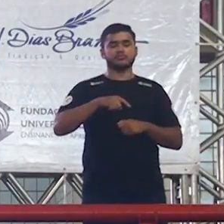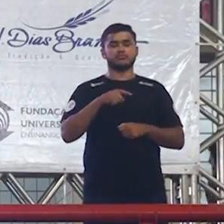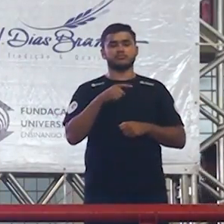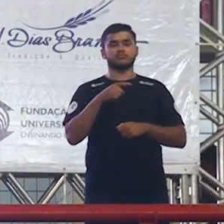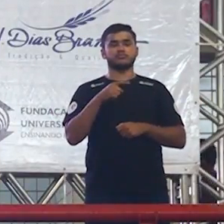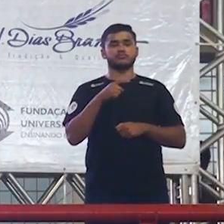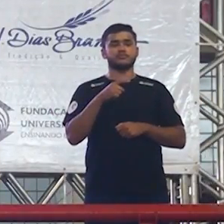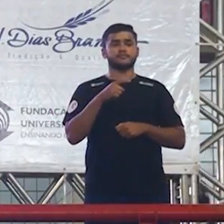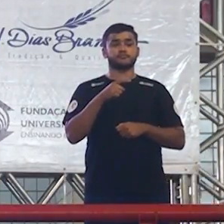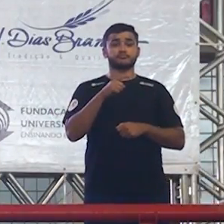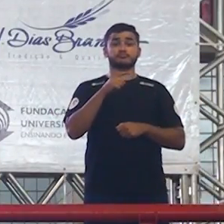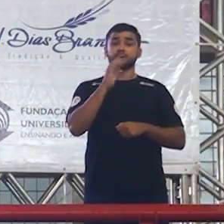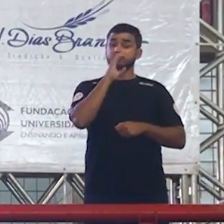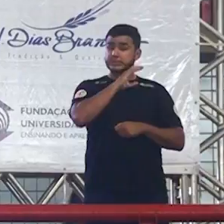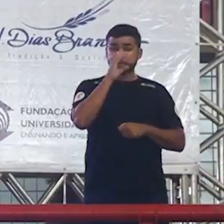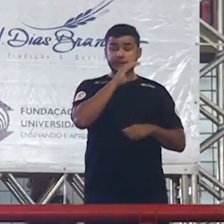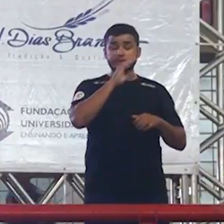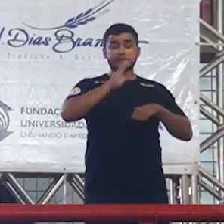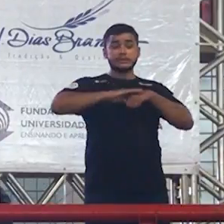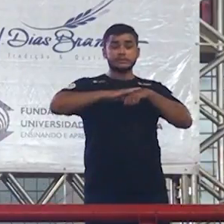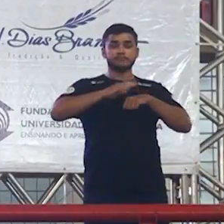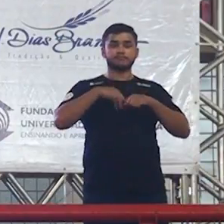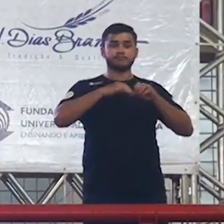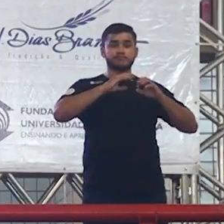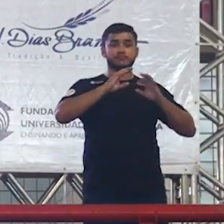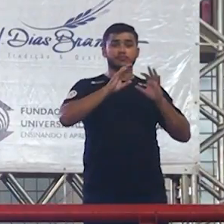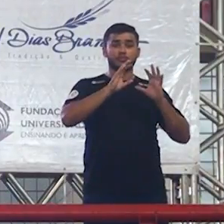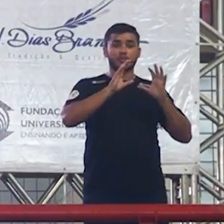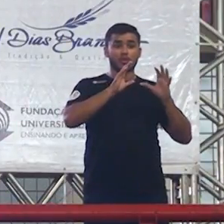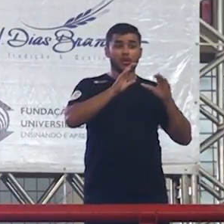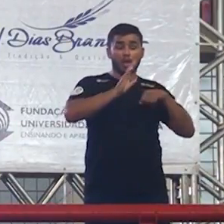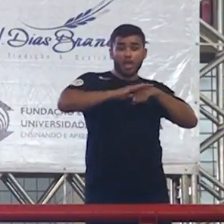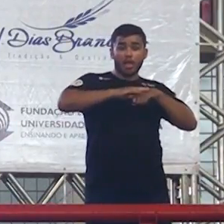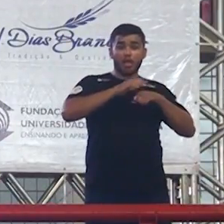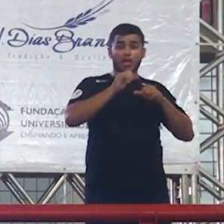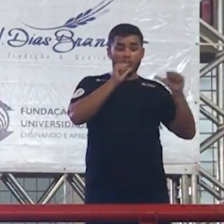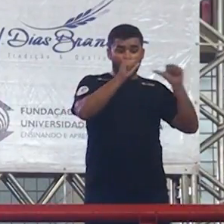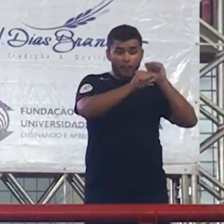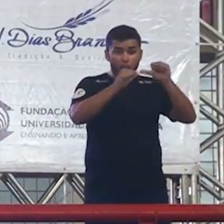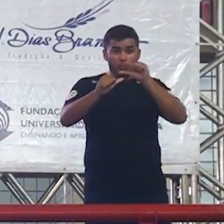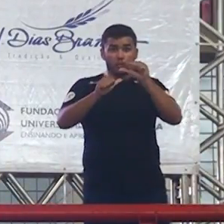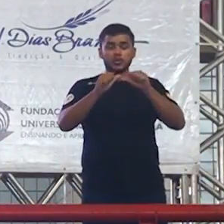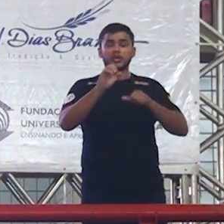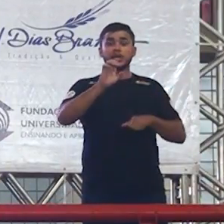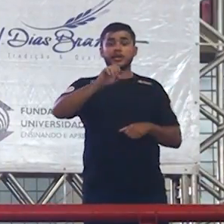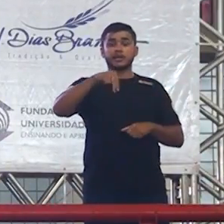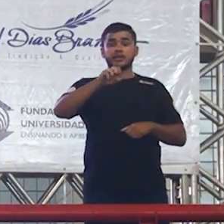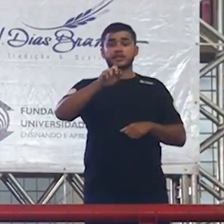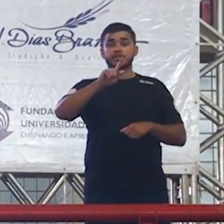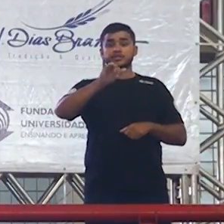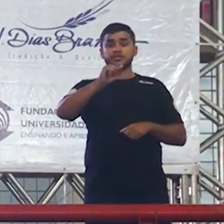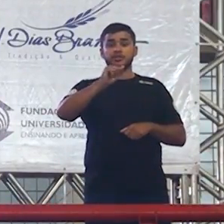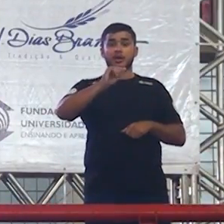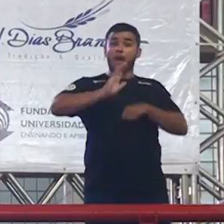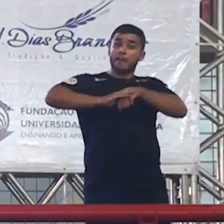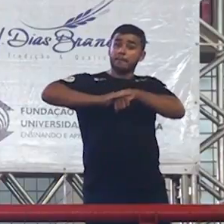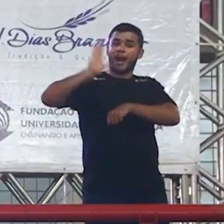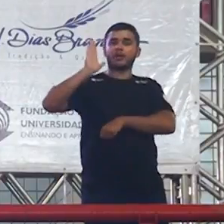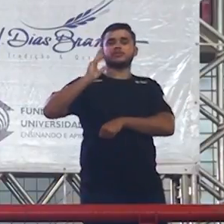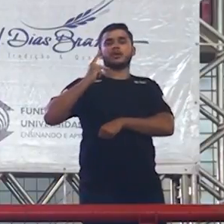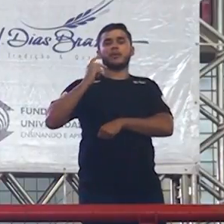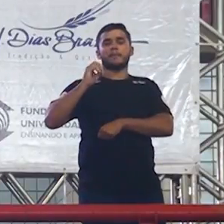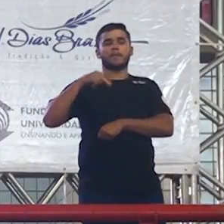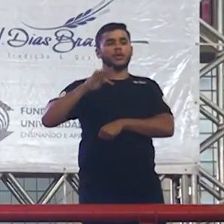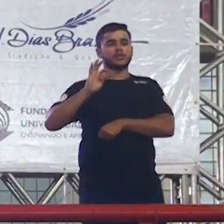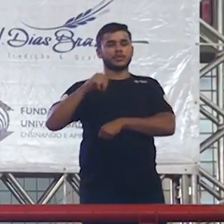aliás, quanto mais rápido eu consigo fazer o trabalho de transformação de energia, maior é a potência. Só para a gente